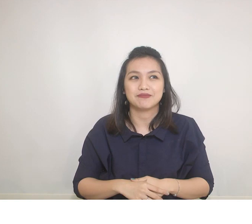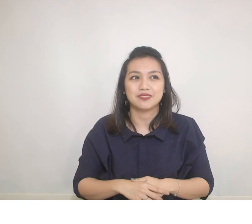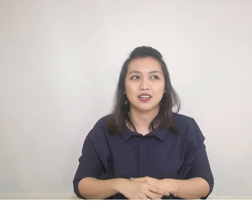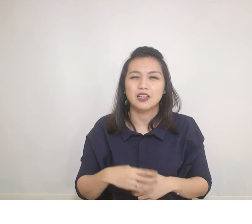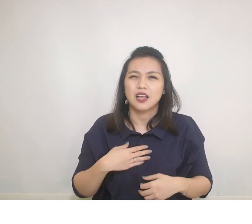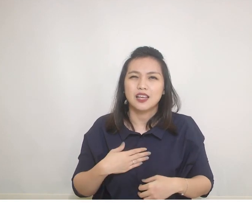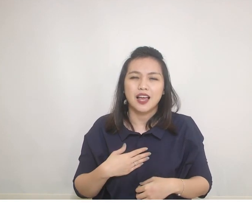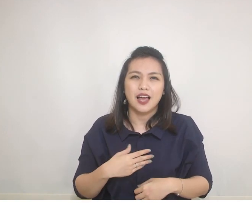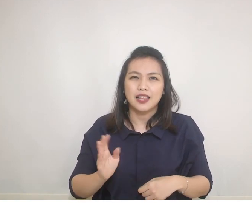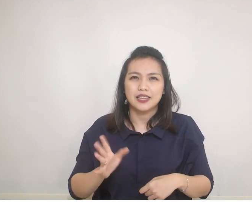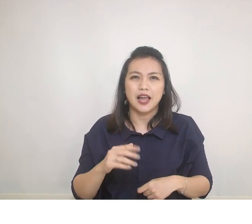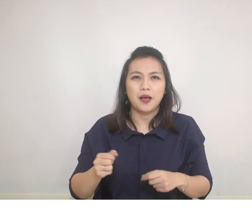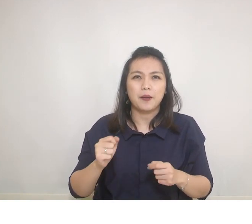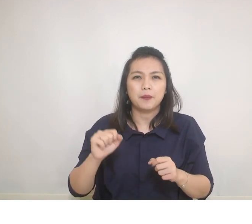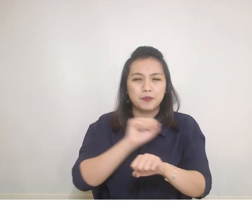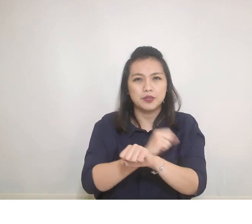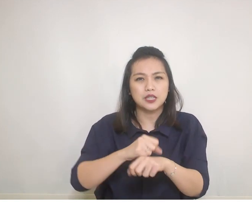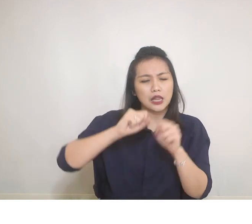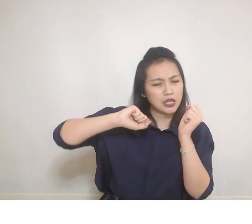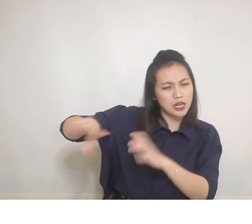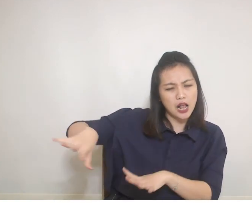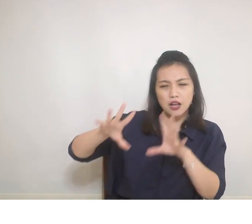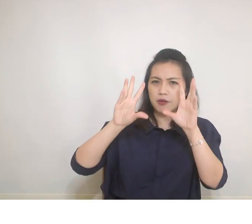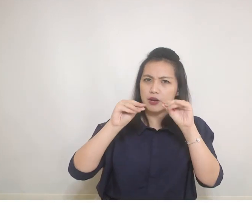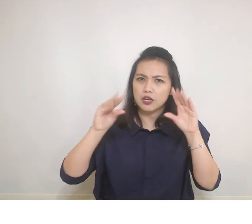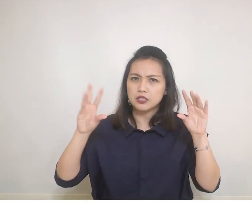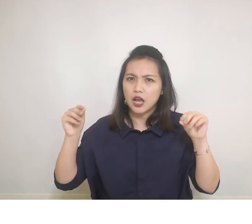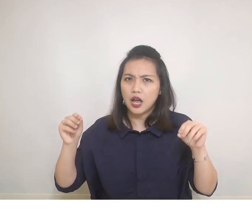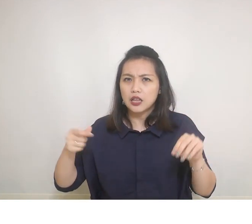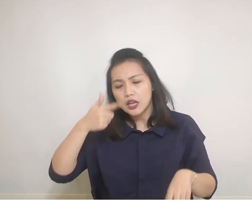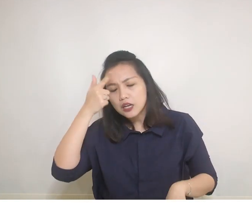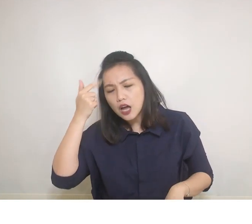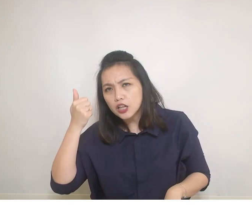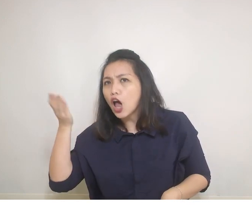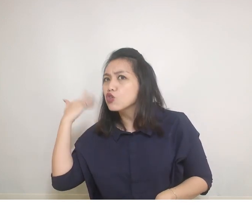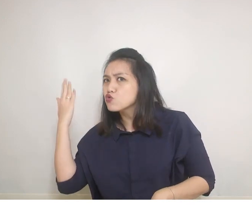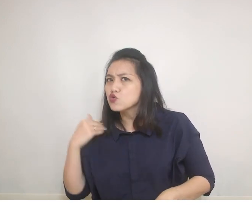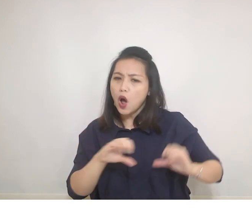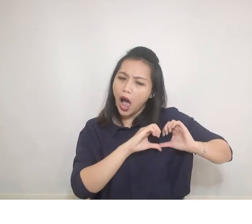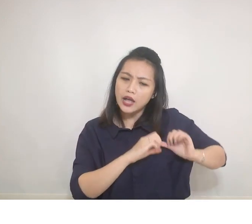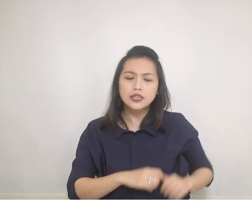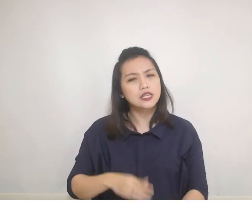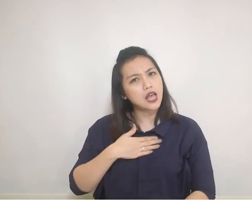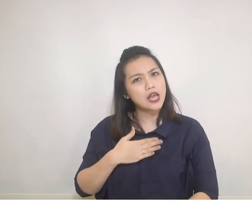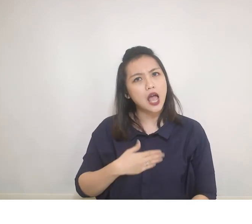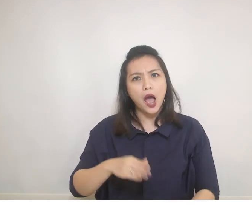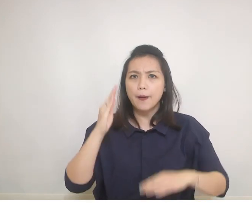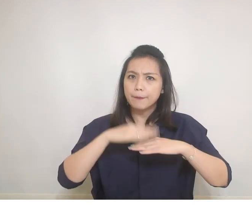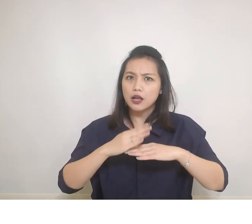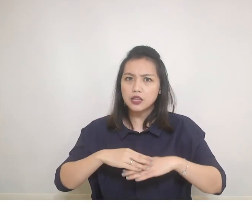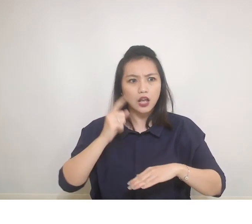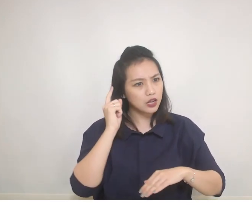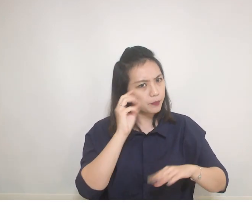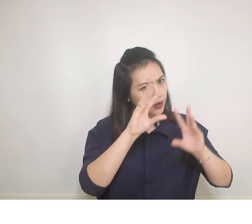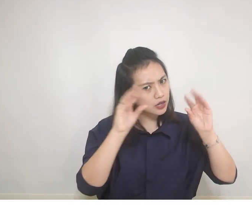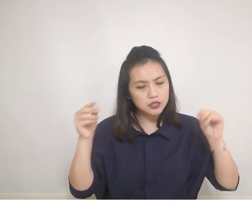Oh ya, silakan. Nah, kalau Johan dikasih komentar. Apa tadi komentarnya? Overdosis. Overdosis. Iya. Ya, silakan kalau dari sisi Anda gimana?